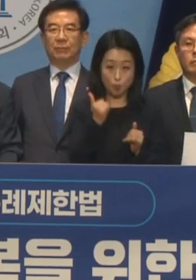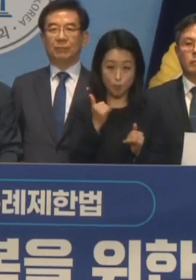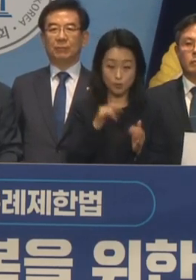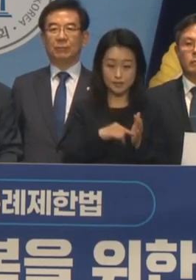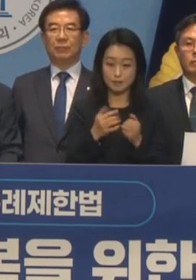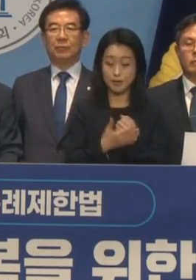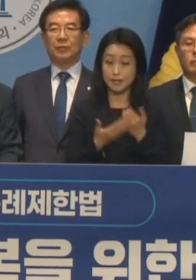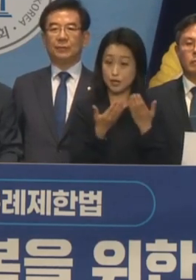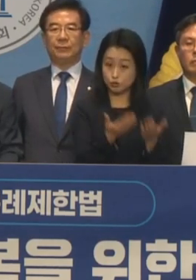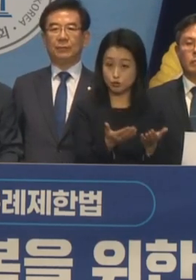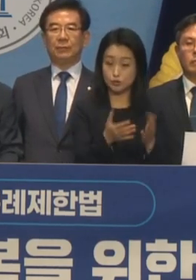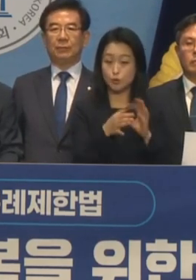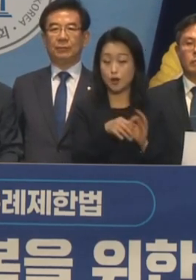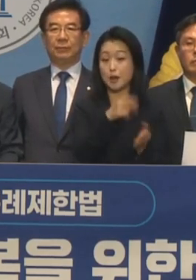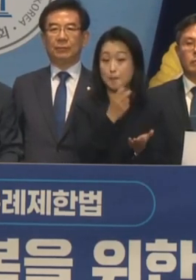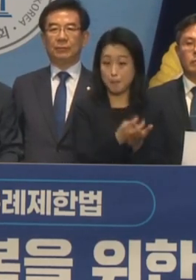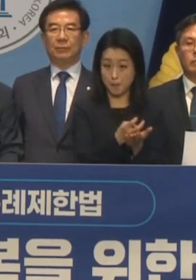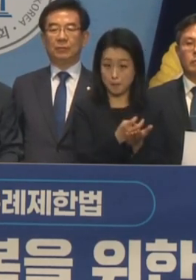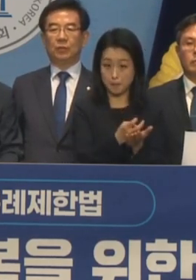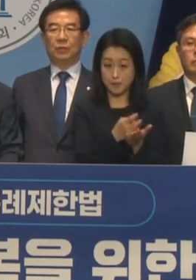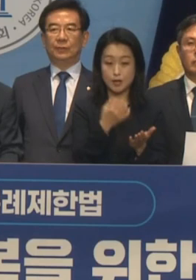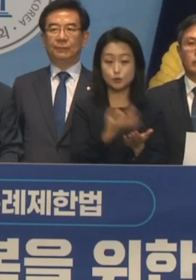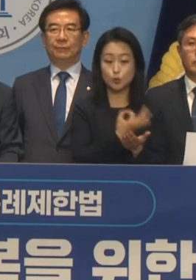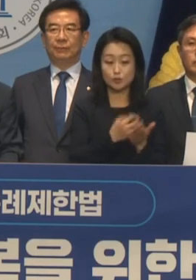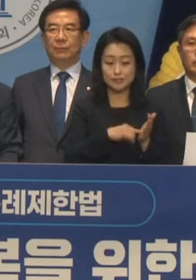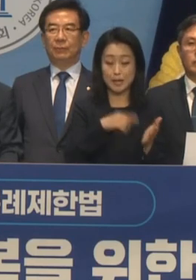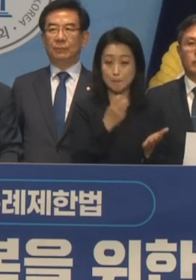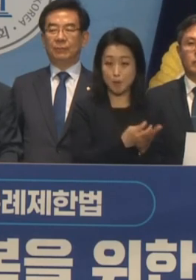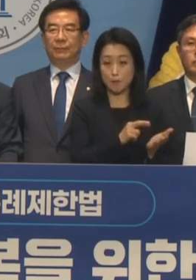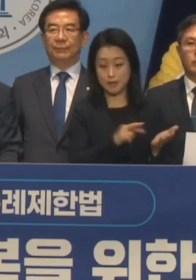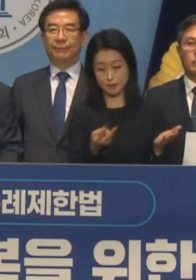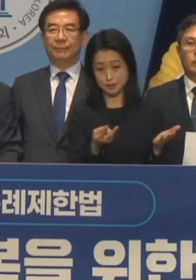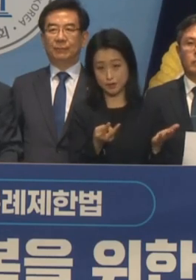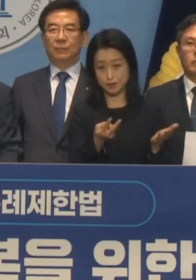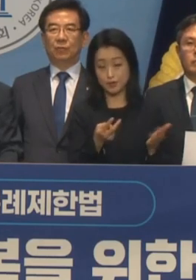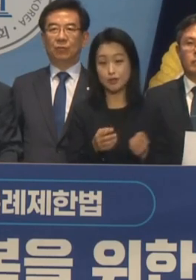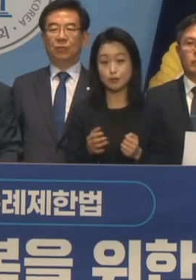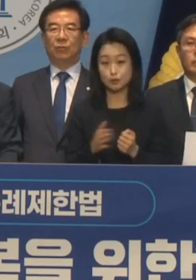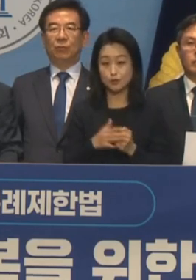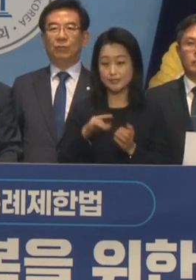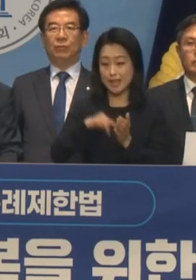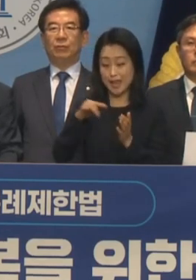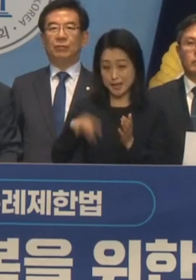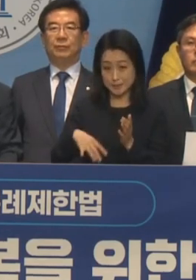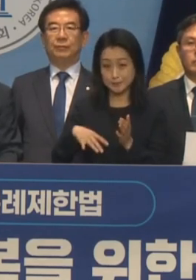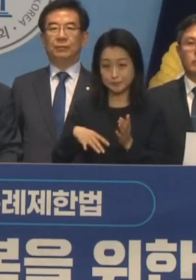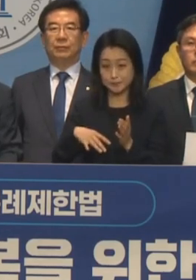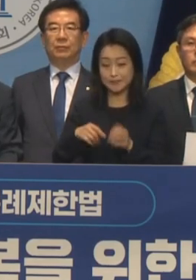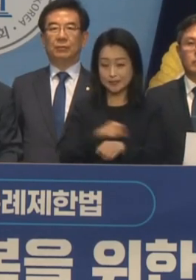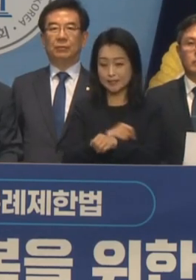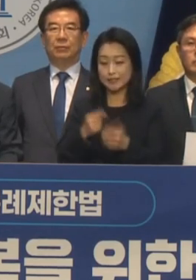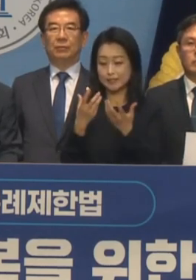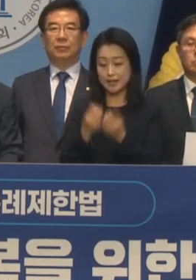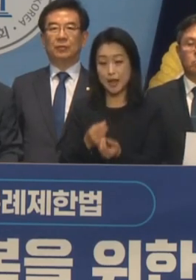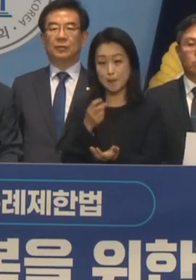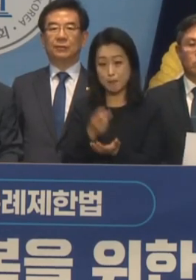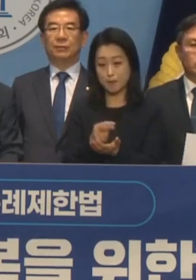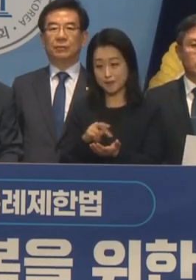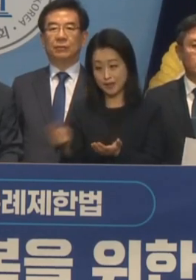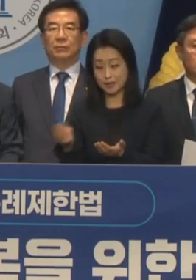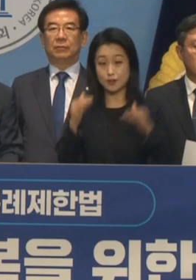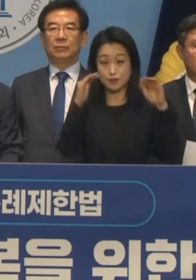세액공제법인 소득세법 일부 개정 법률안과 조세특례 제한법 일부 개정 법률안에 대해서는 우리 당의